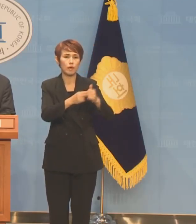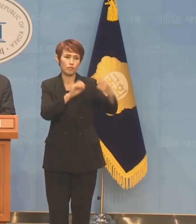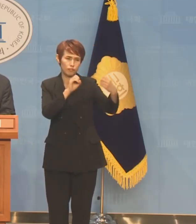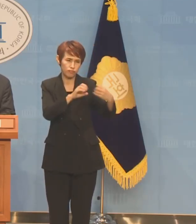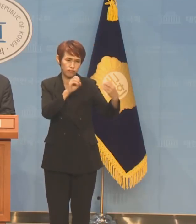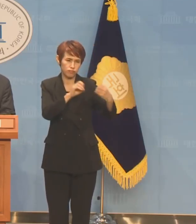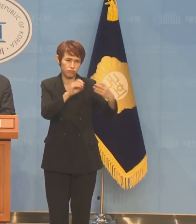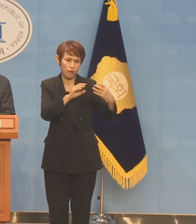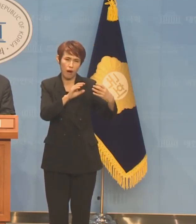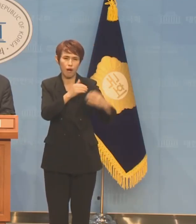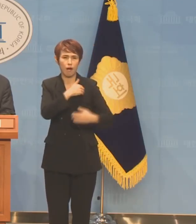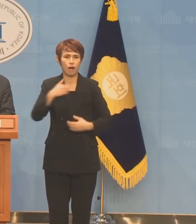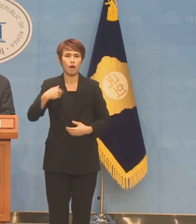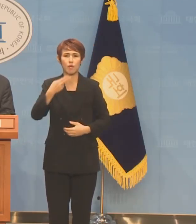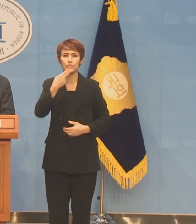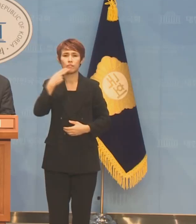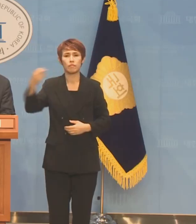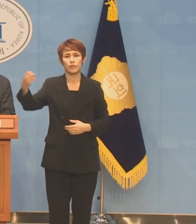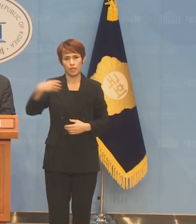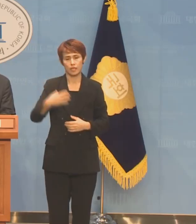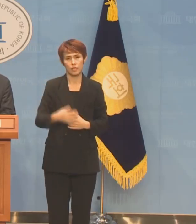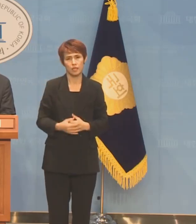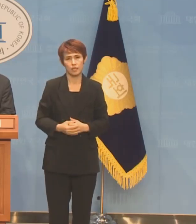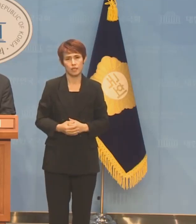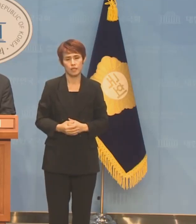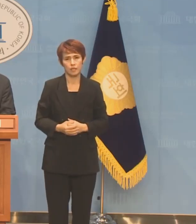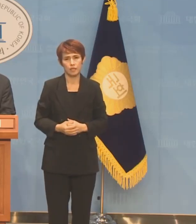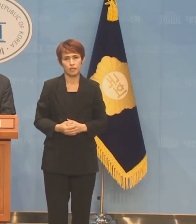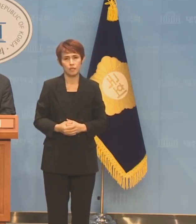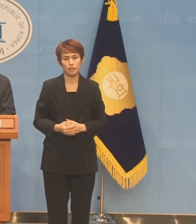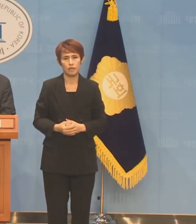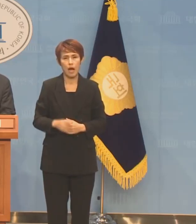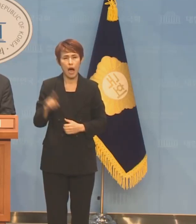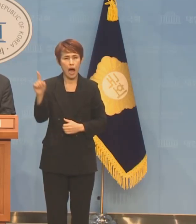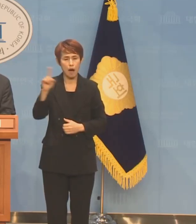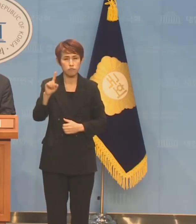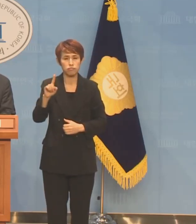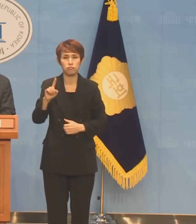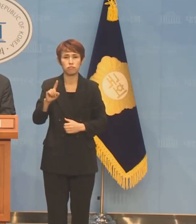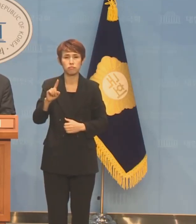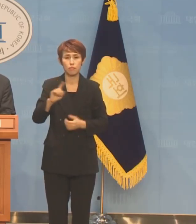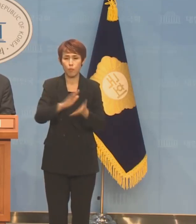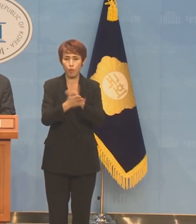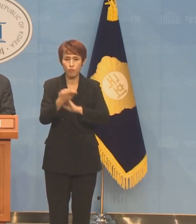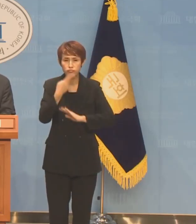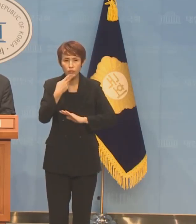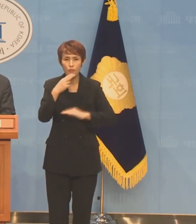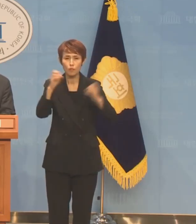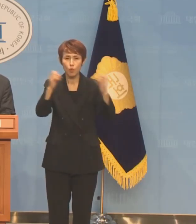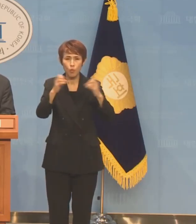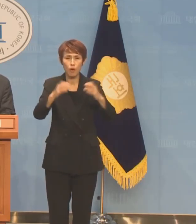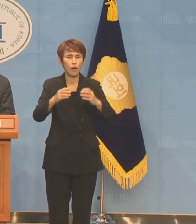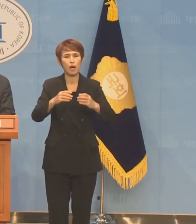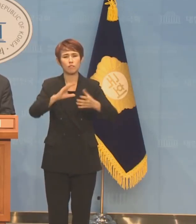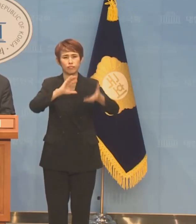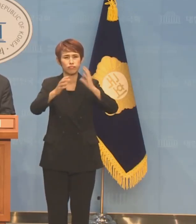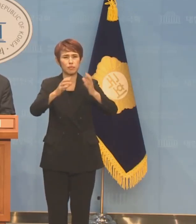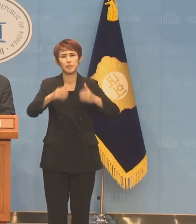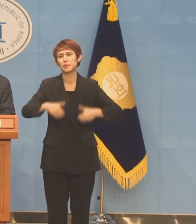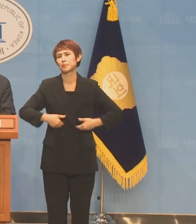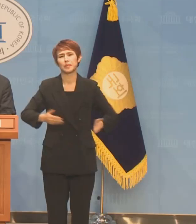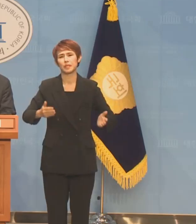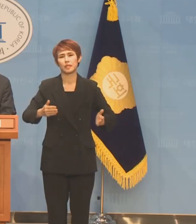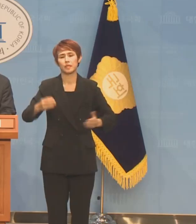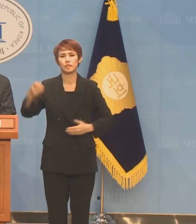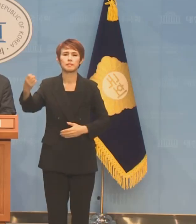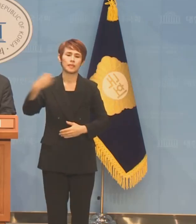대화를 나눌 자신도 없는 것입니다. 아무것도 변할 게 없는데 토론회를 왜 하느냐라는 취지의 발언을